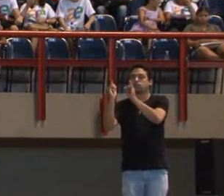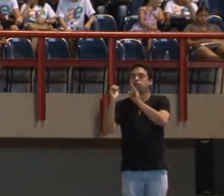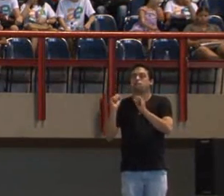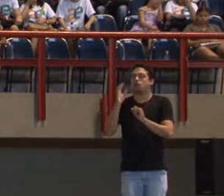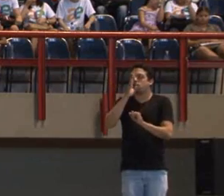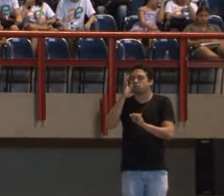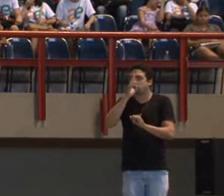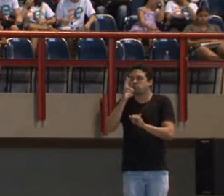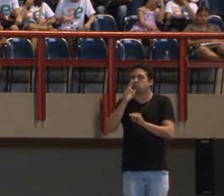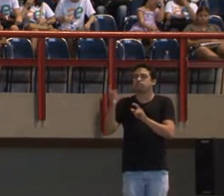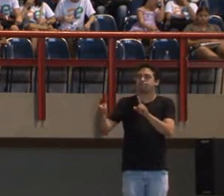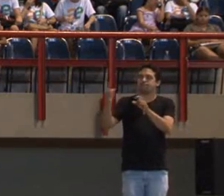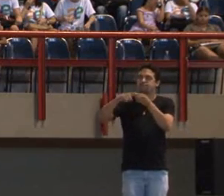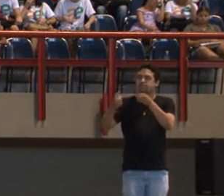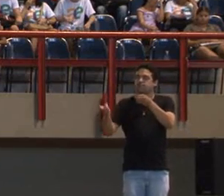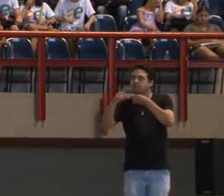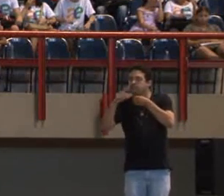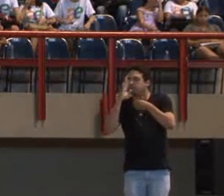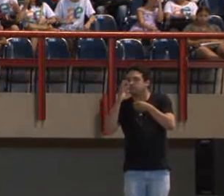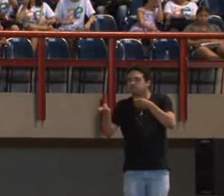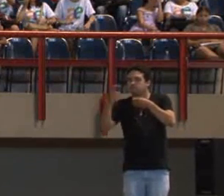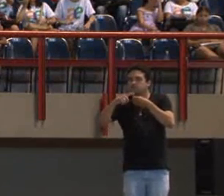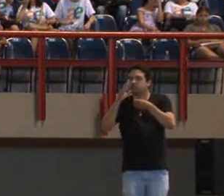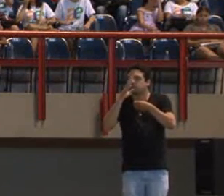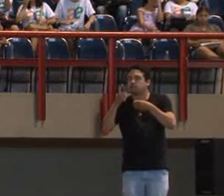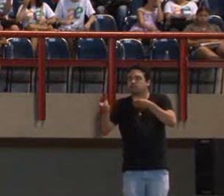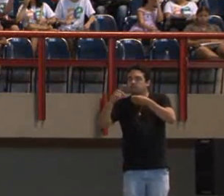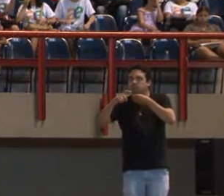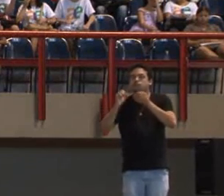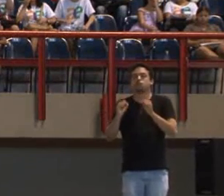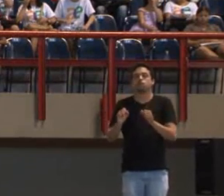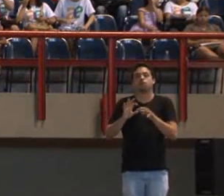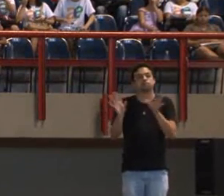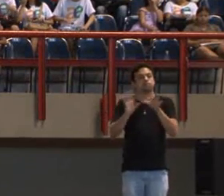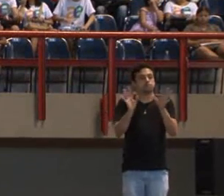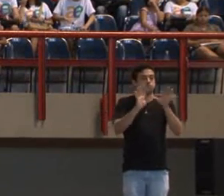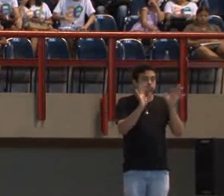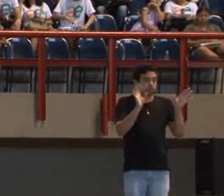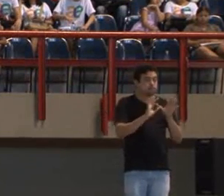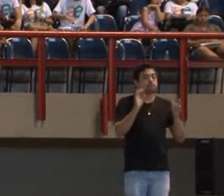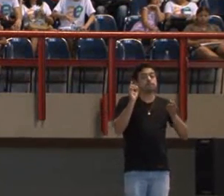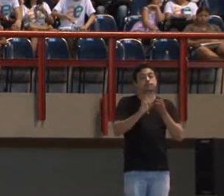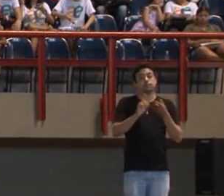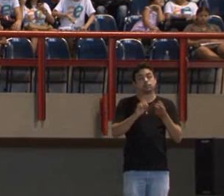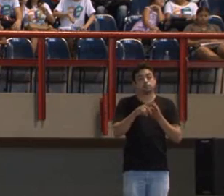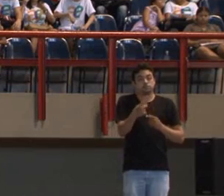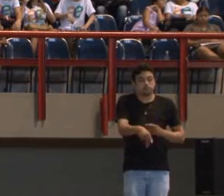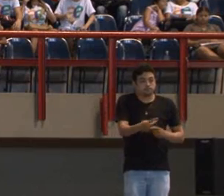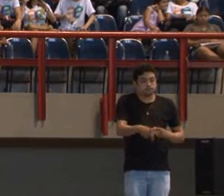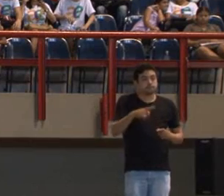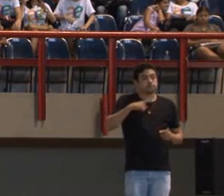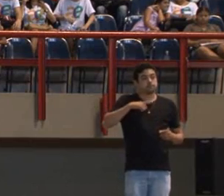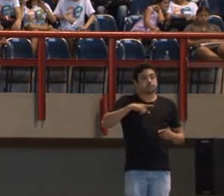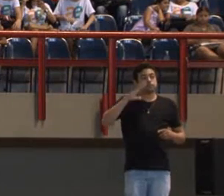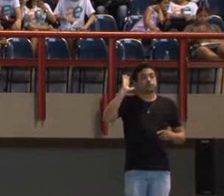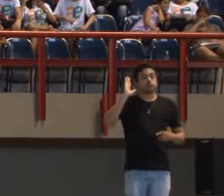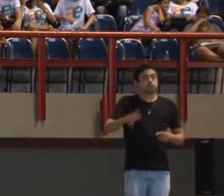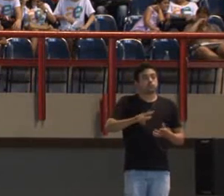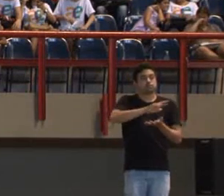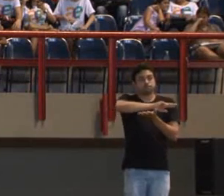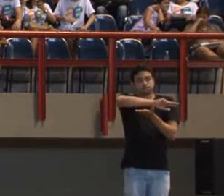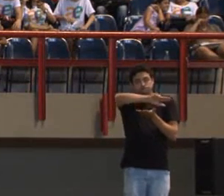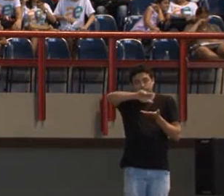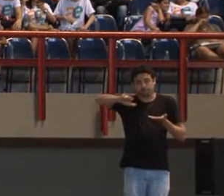vezes quiser. Então, isso é um diferencial. Além disso, nós temos aqui um